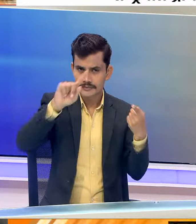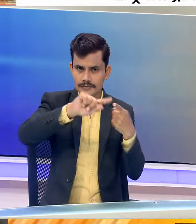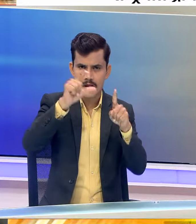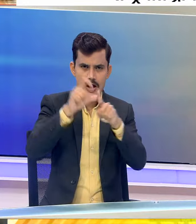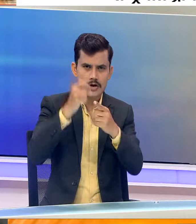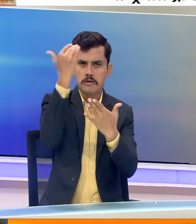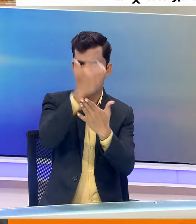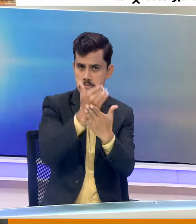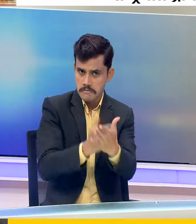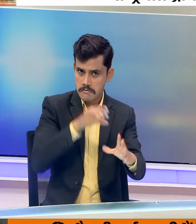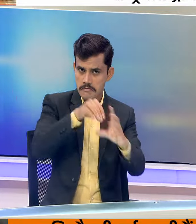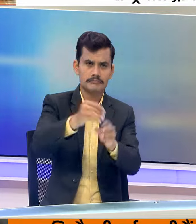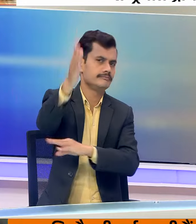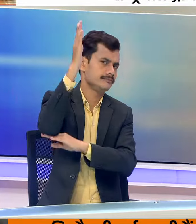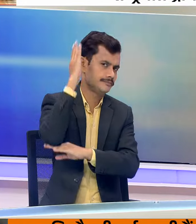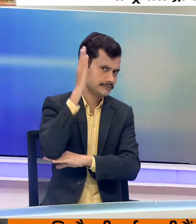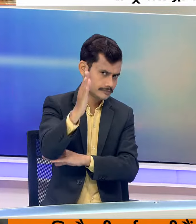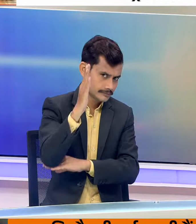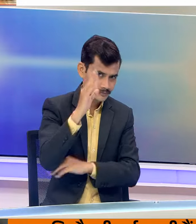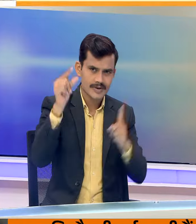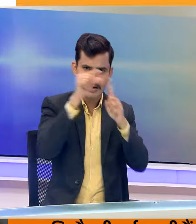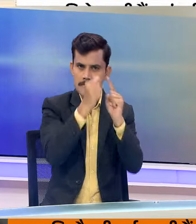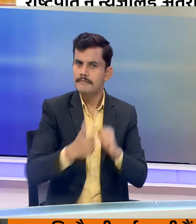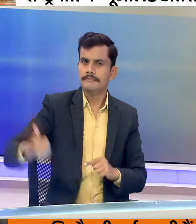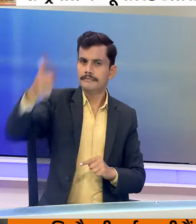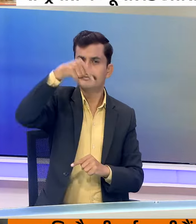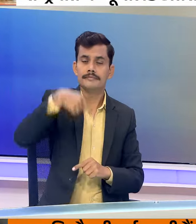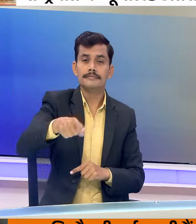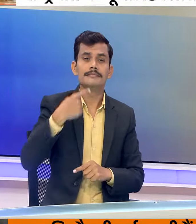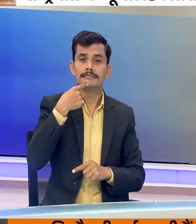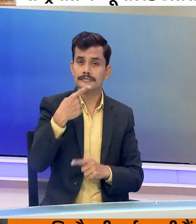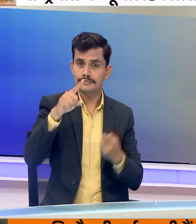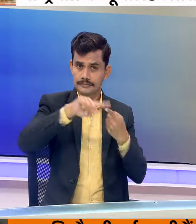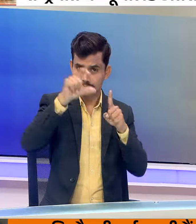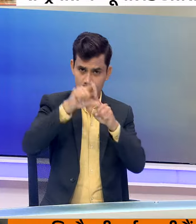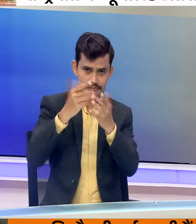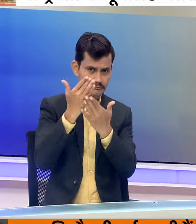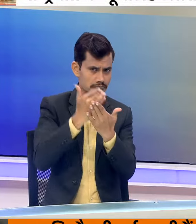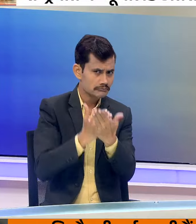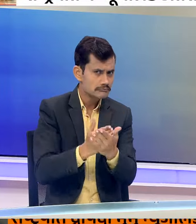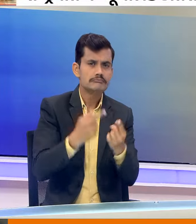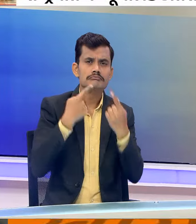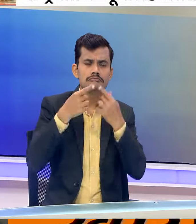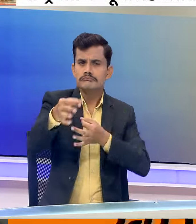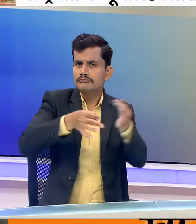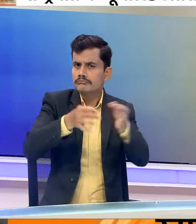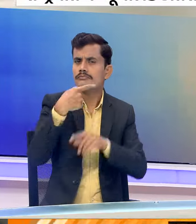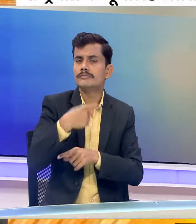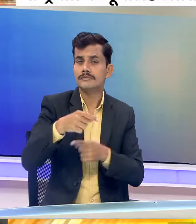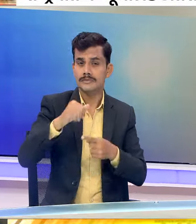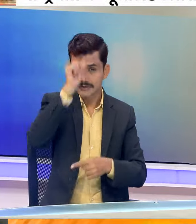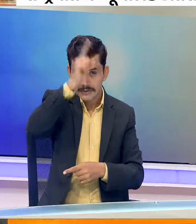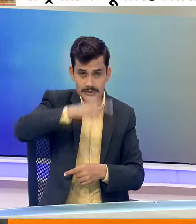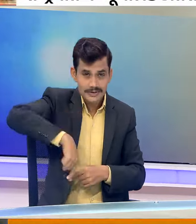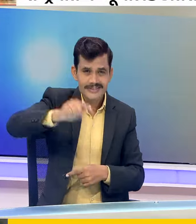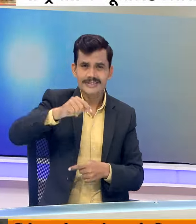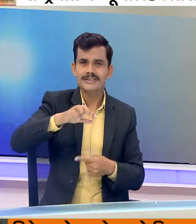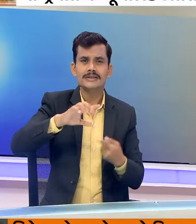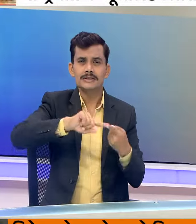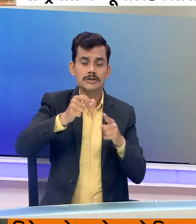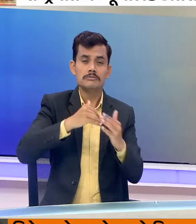शिक्षा सम्मेलन को संबोधित किया है। राष्ट्रपति ने यहां शिक्षा के उद्देश्य को उजागर करते हुए कहा कि शिक्षा किसी भी राष्ट्र